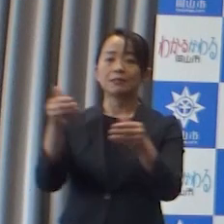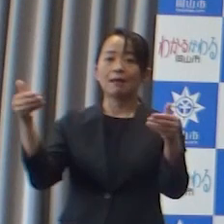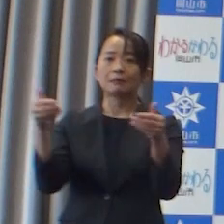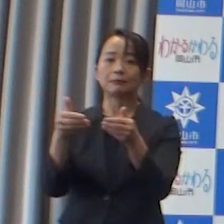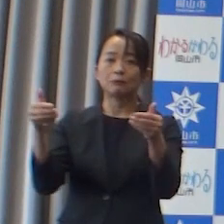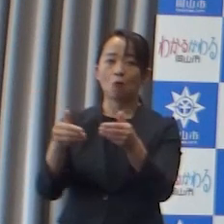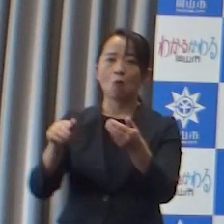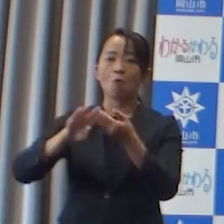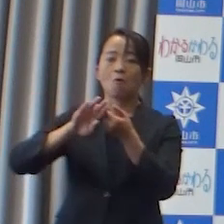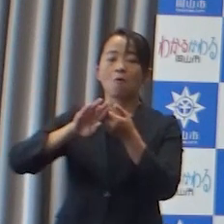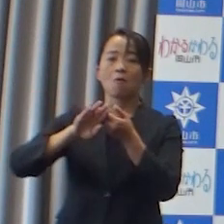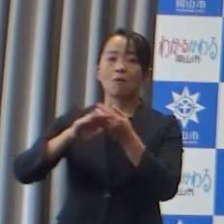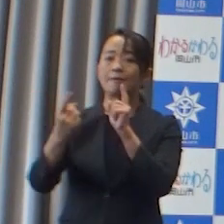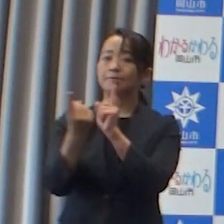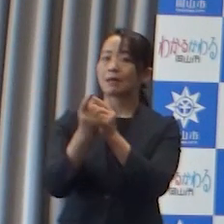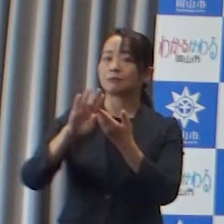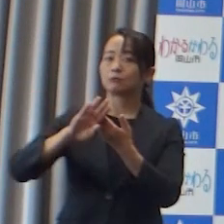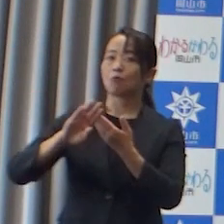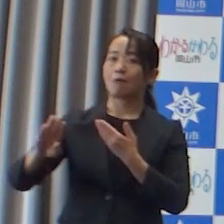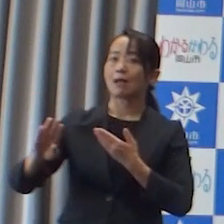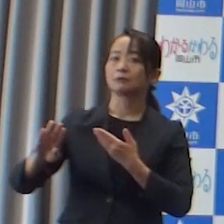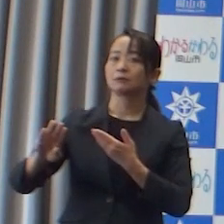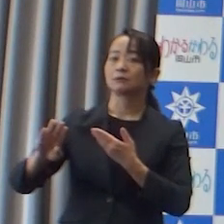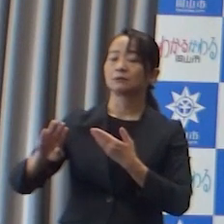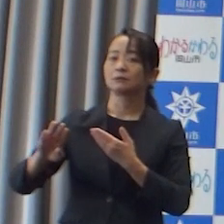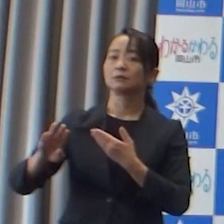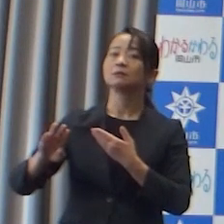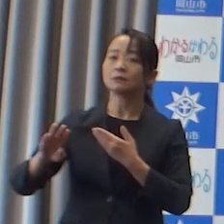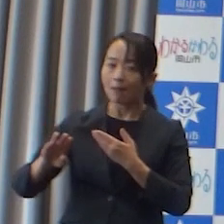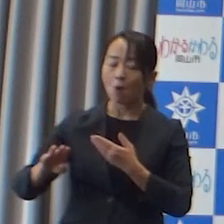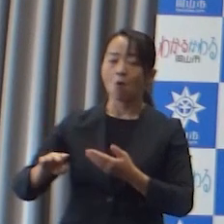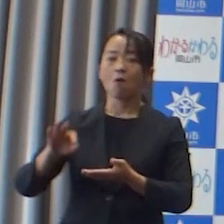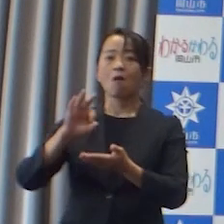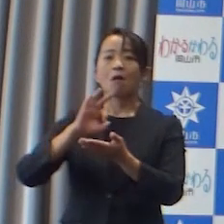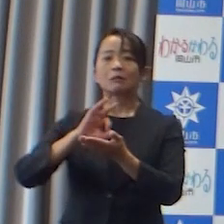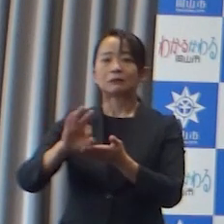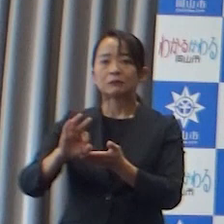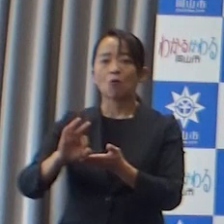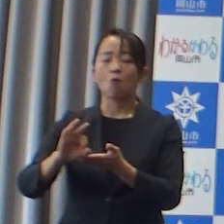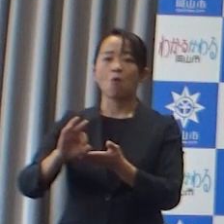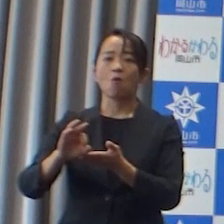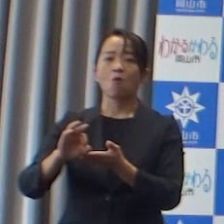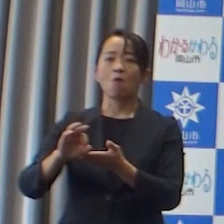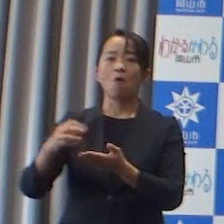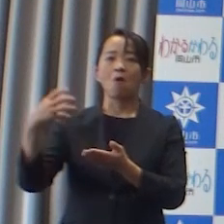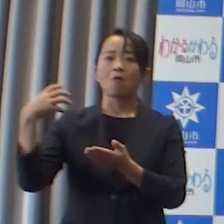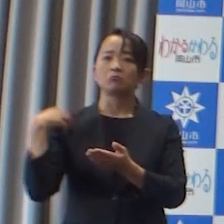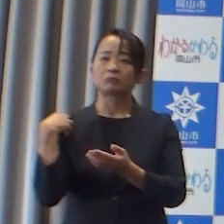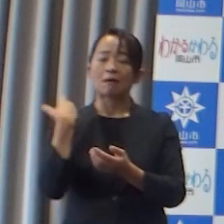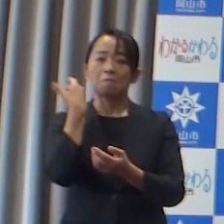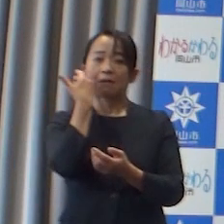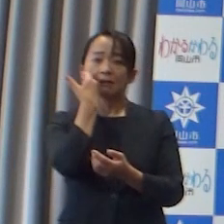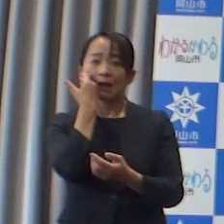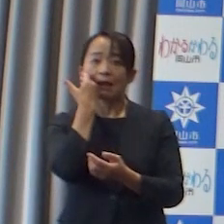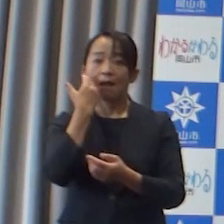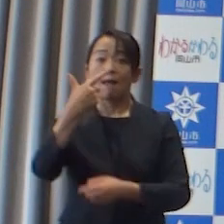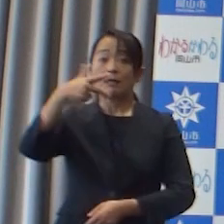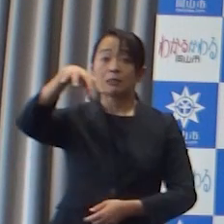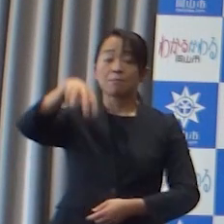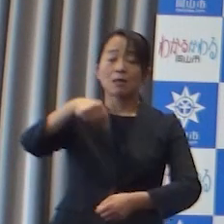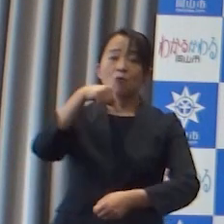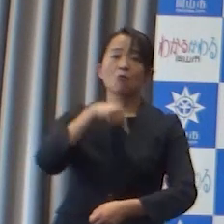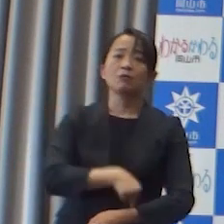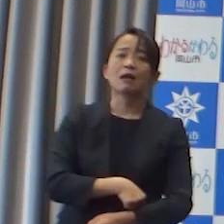となっております。しかしながら、使用量に応じて実際に電気料金を負担しているのは市場内